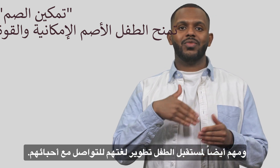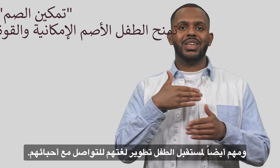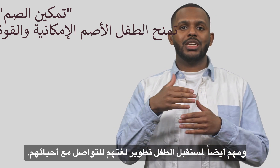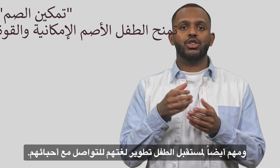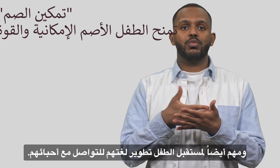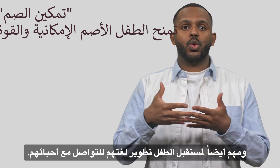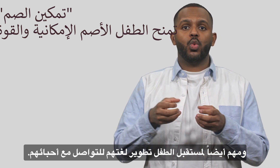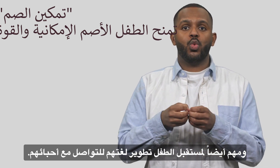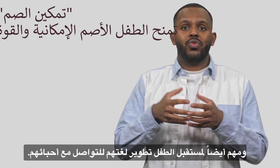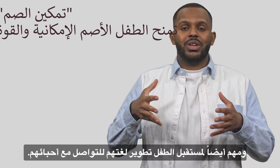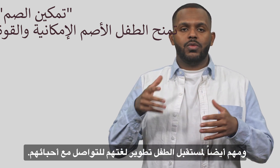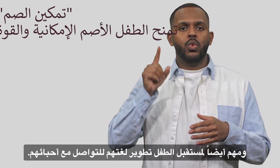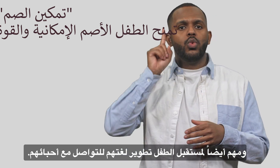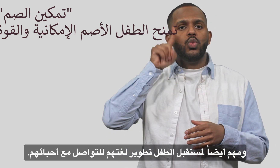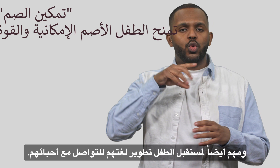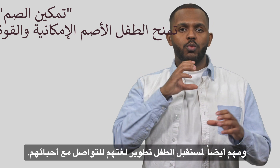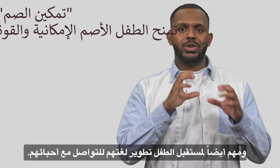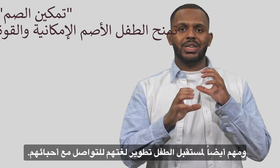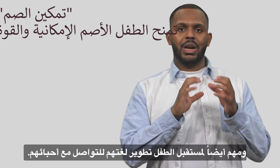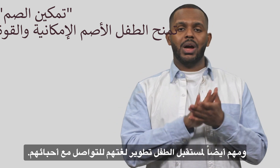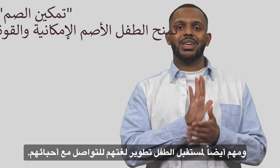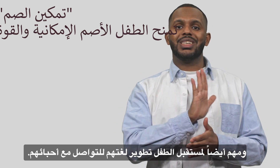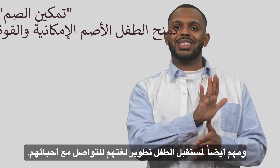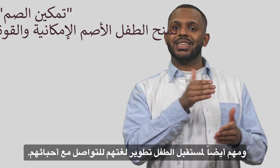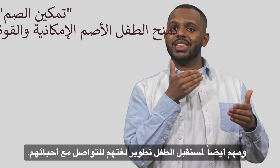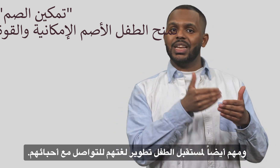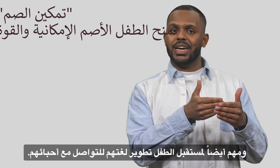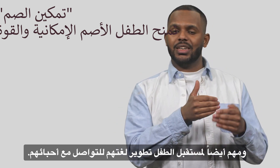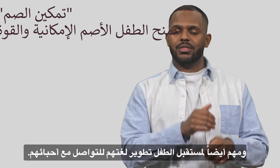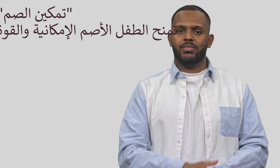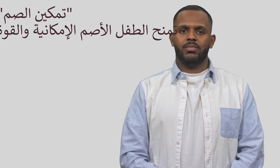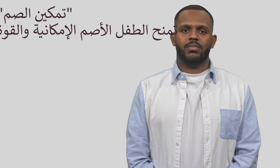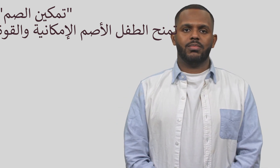ومهم أيضا لمستقبل الطفل تطوير لغتهم للتواصل مع أحبائهم.